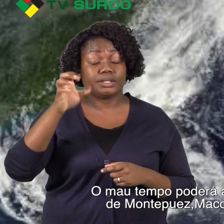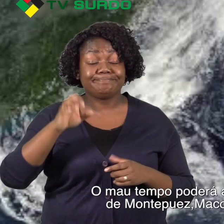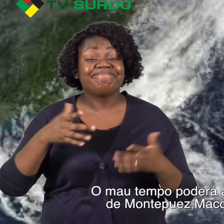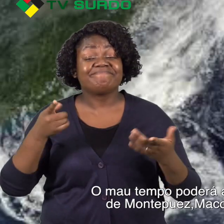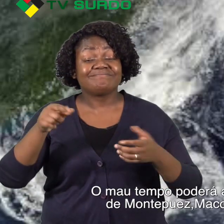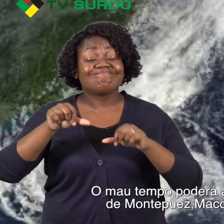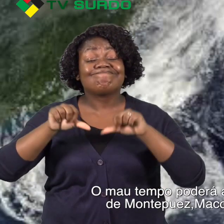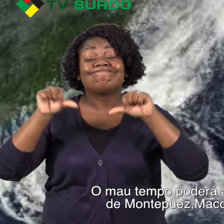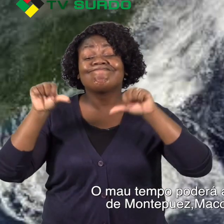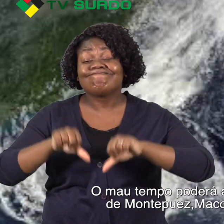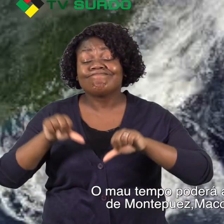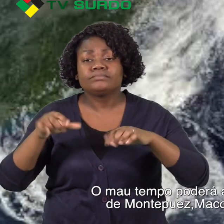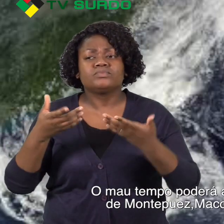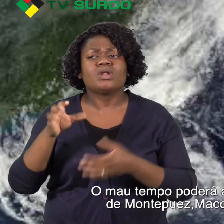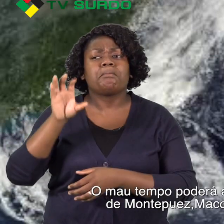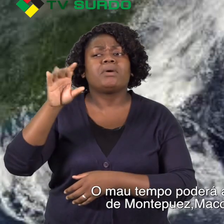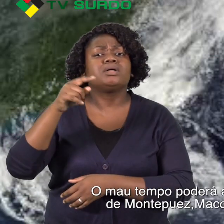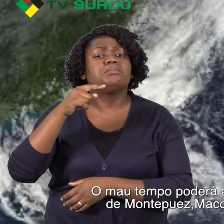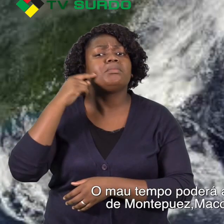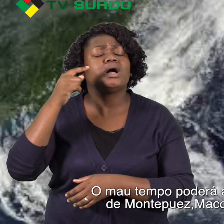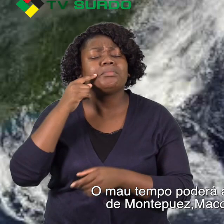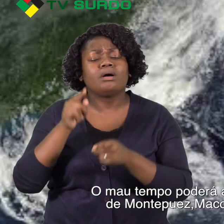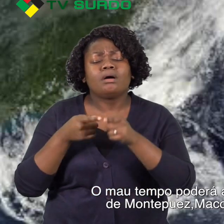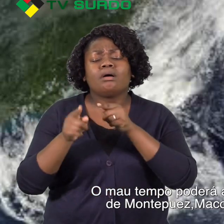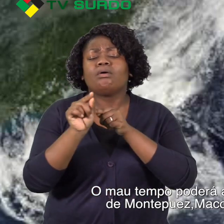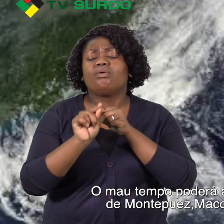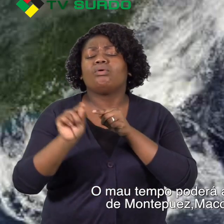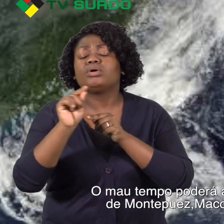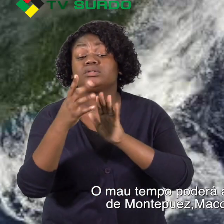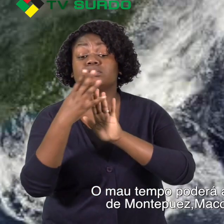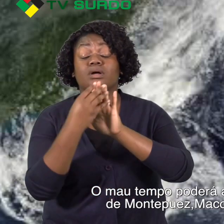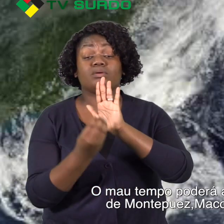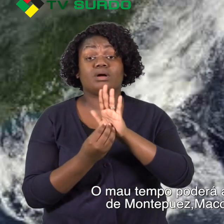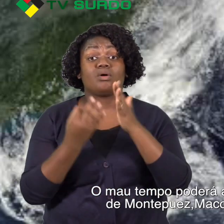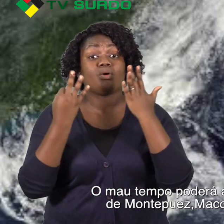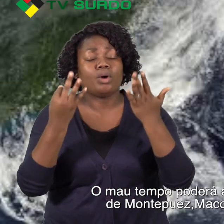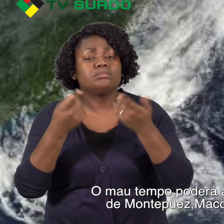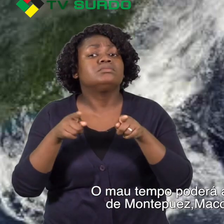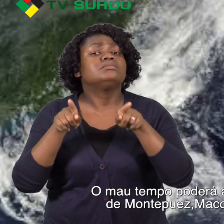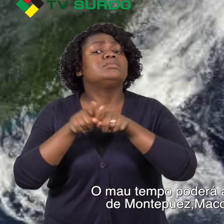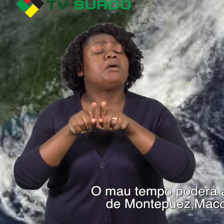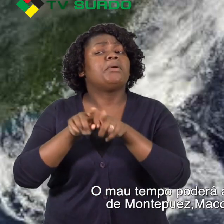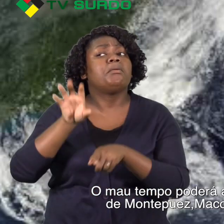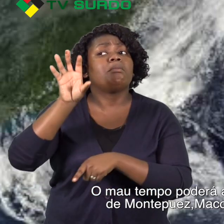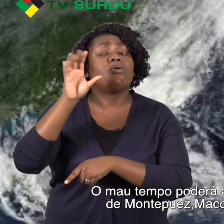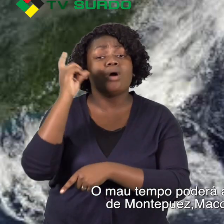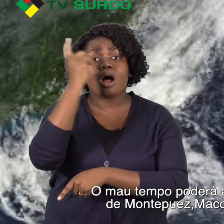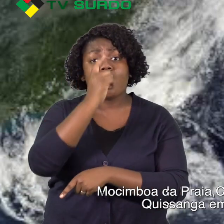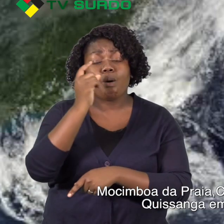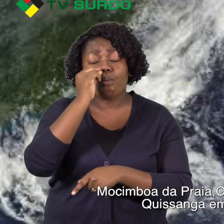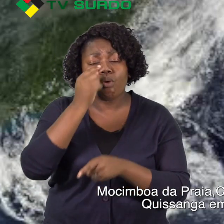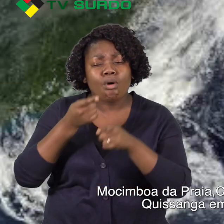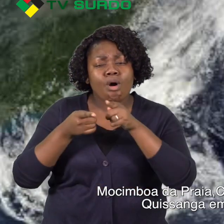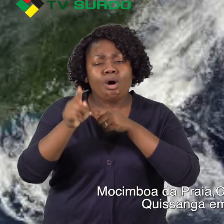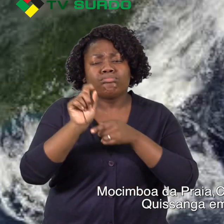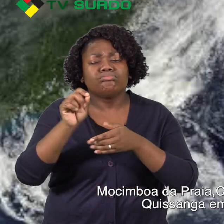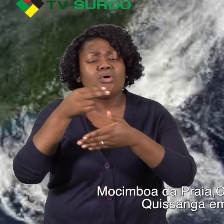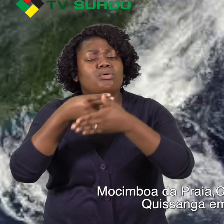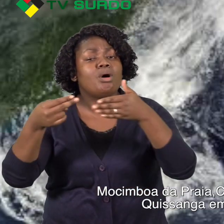O mau tempo poderá afetar os distritos de Montecuês, Macomia, Moidumbe, Moçimba da Praia,